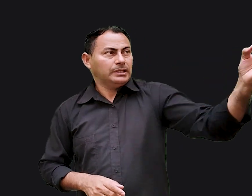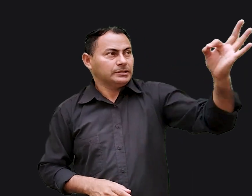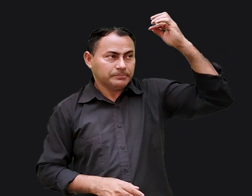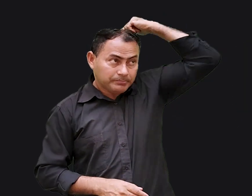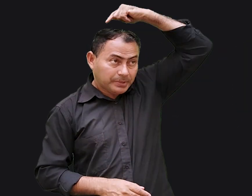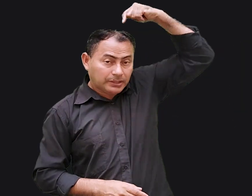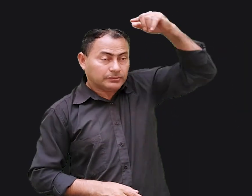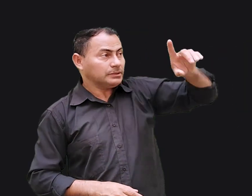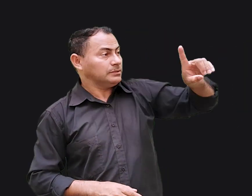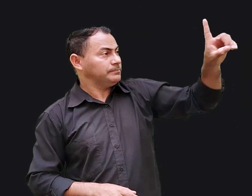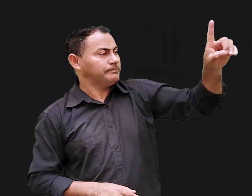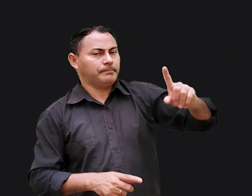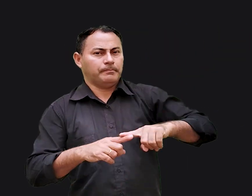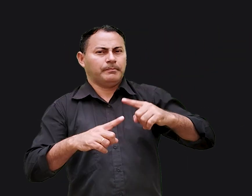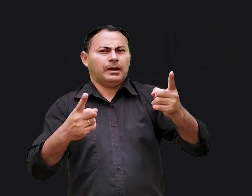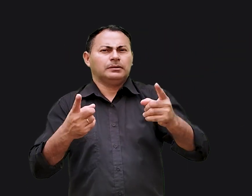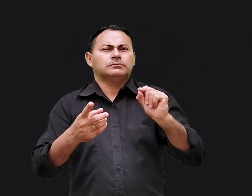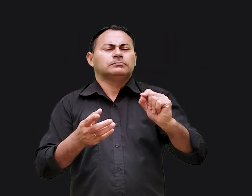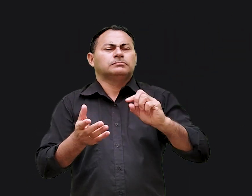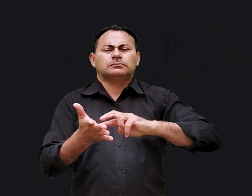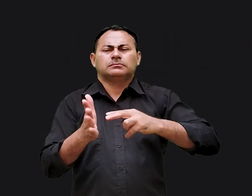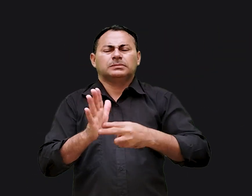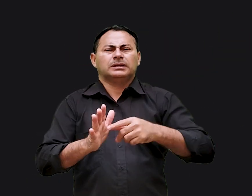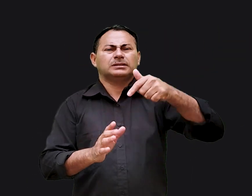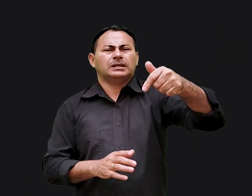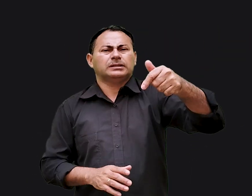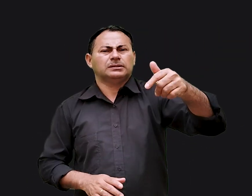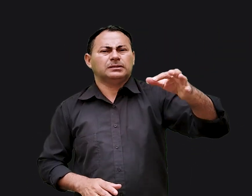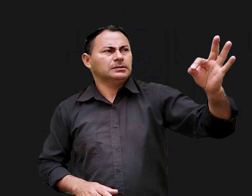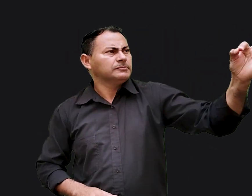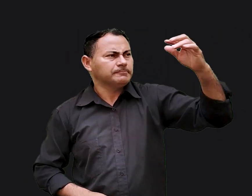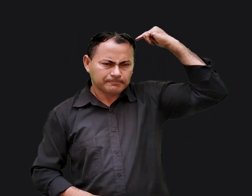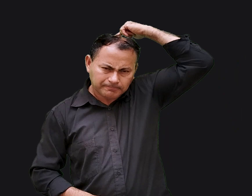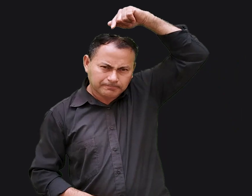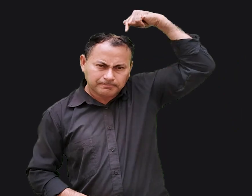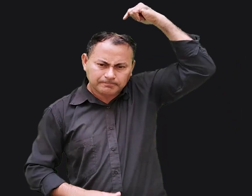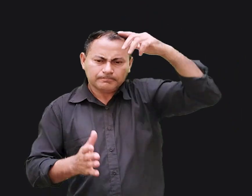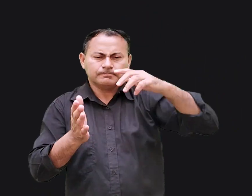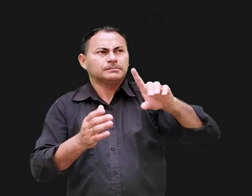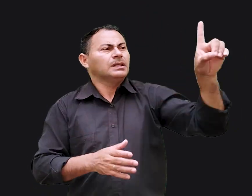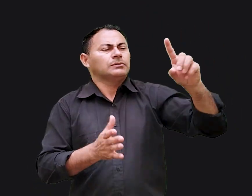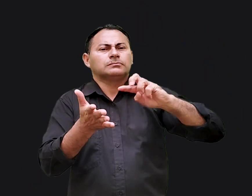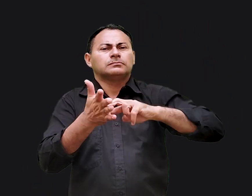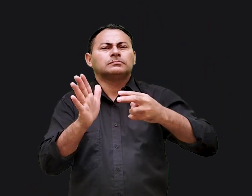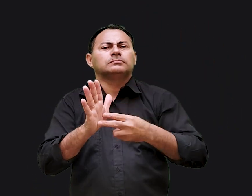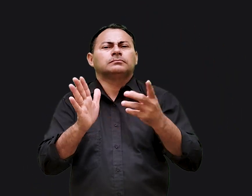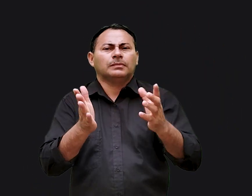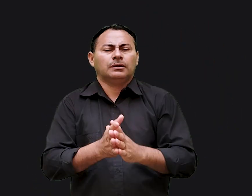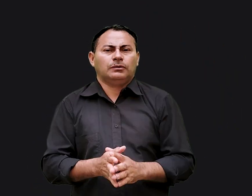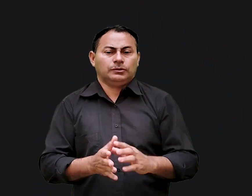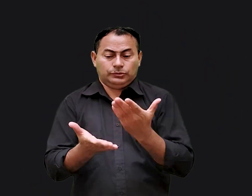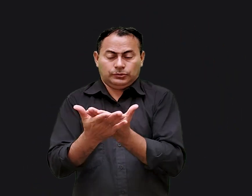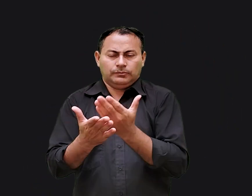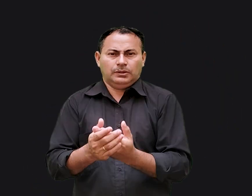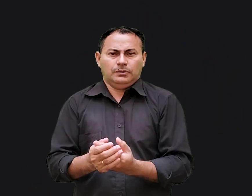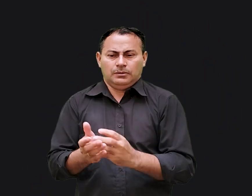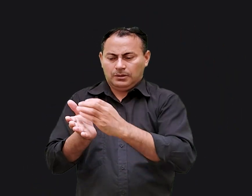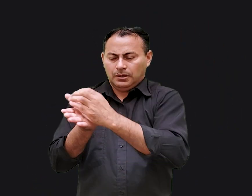Espíritos de Deus. Mas o que são esses 7 Espíritos de Deus? Muitos estudiosos acreditam que os capítulos 4 e 5